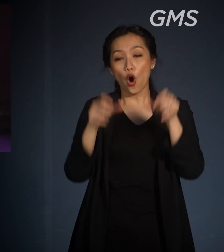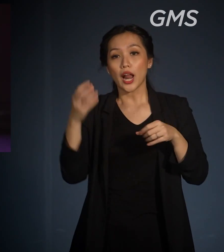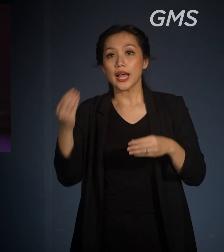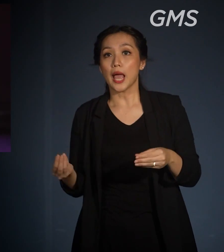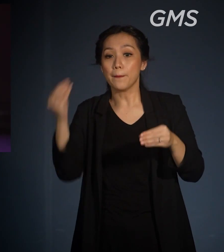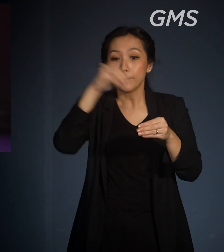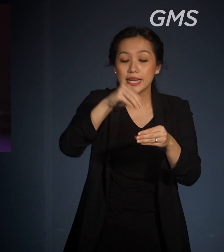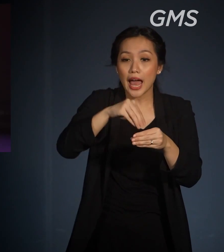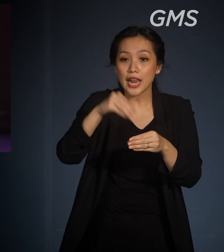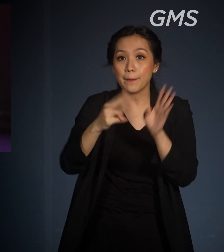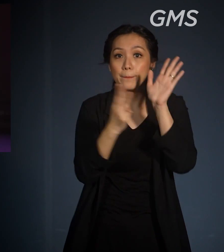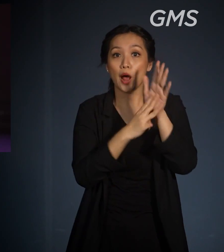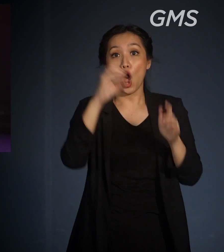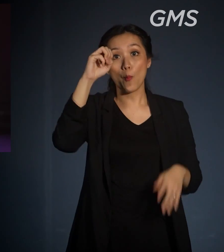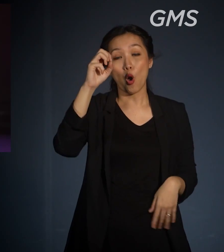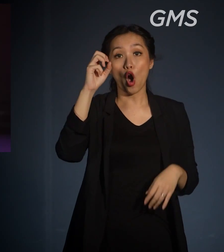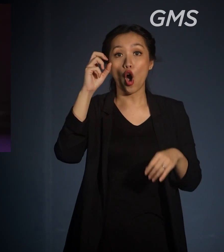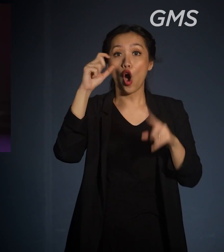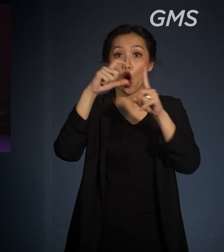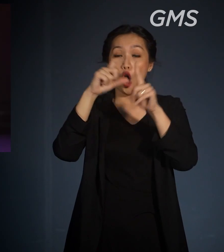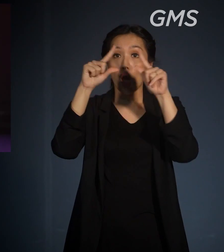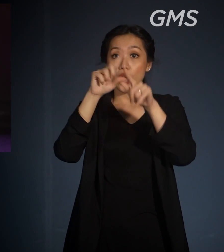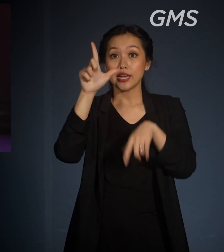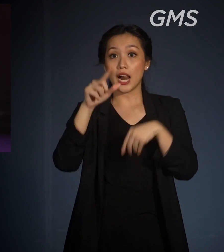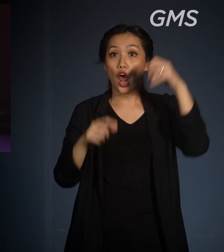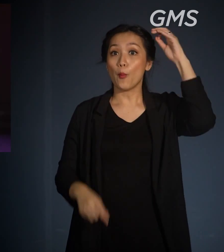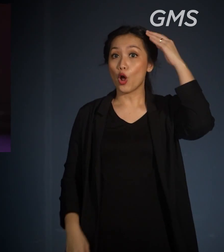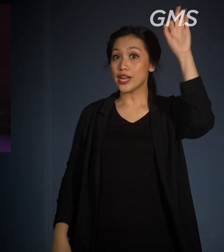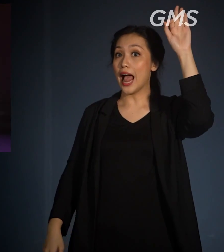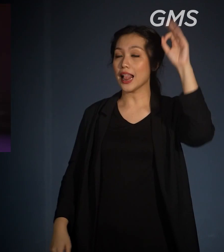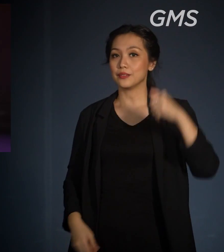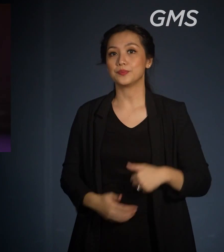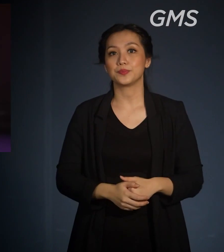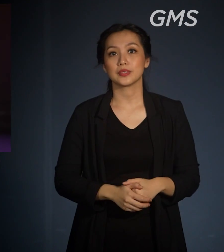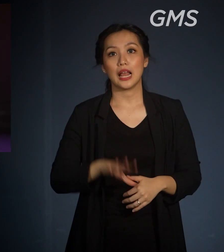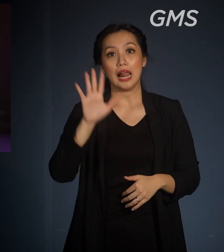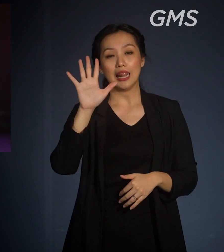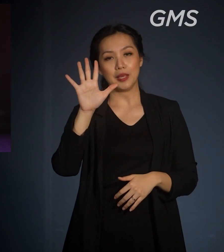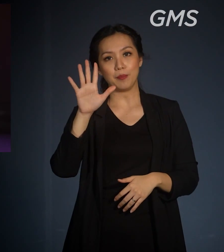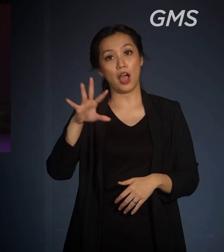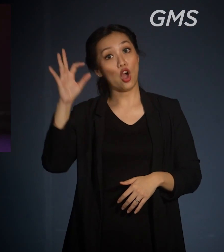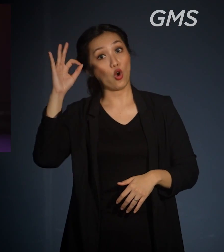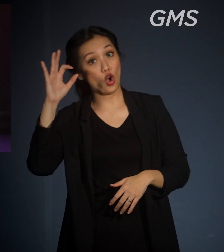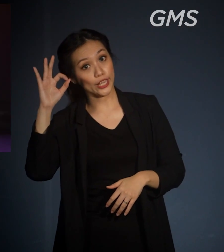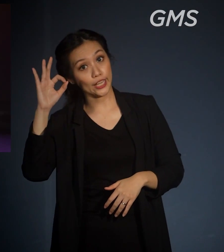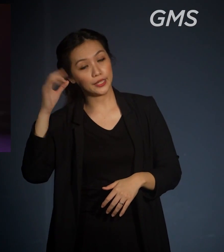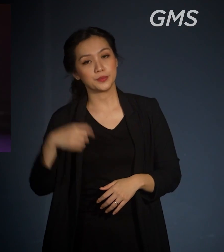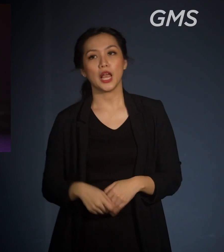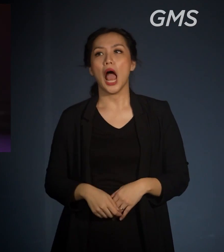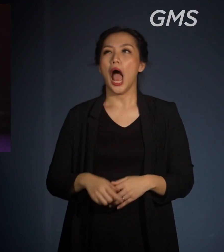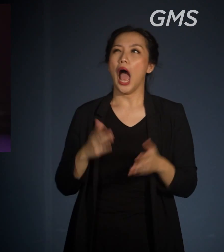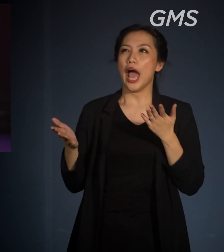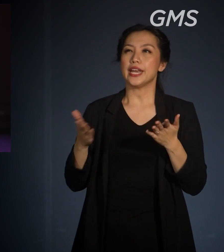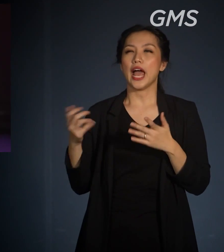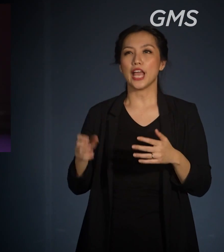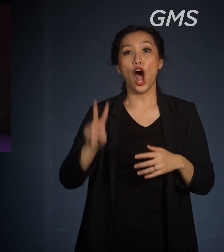kita. Beberapa orang ditanam modal 5 talenta. Beberapa orang Anda ditanam modal sama Tuhan